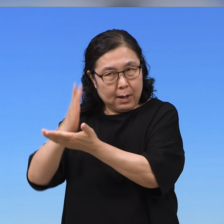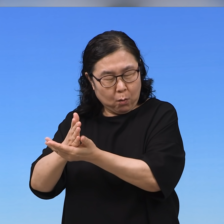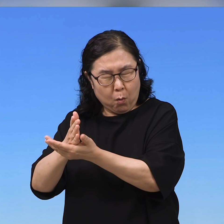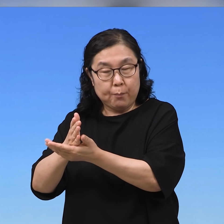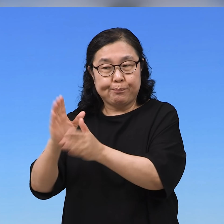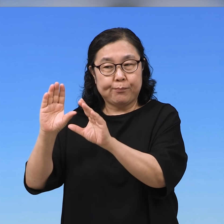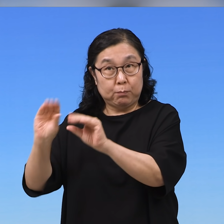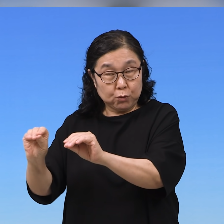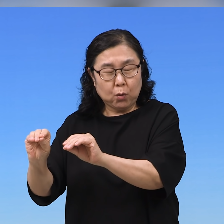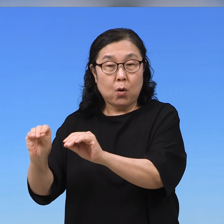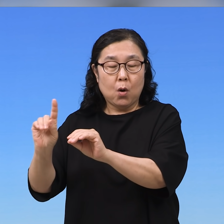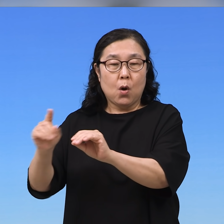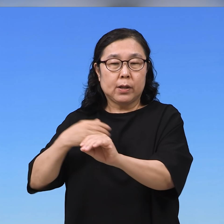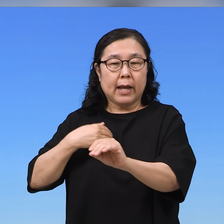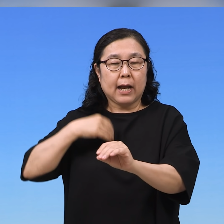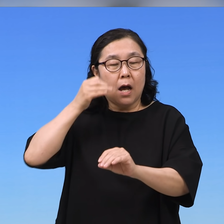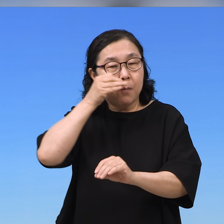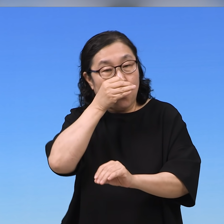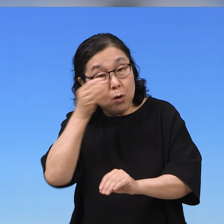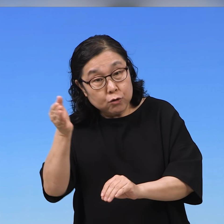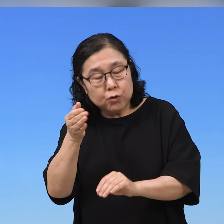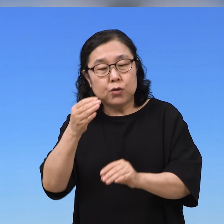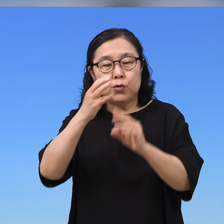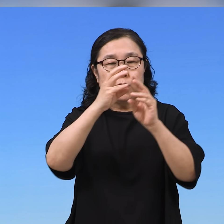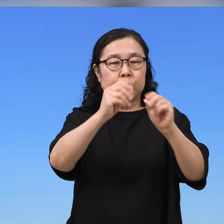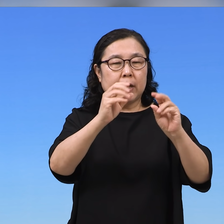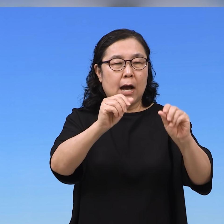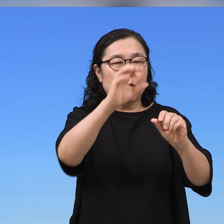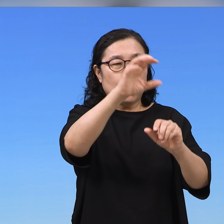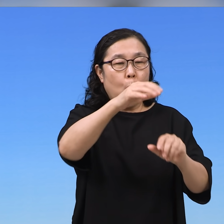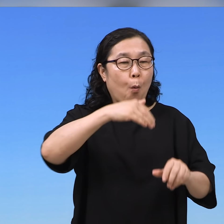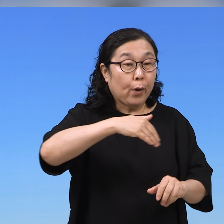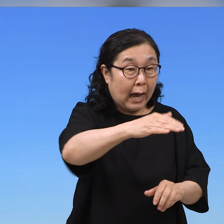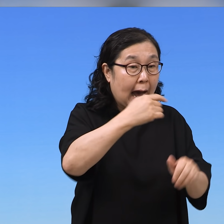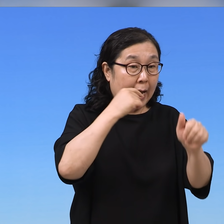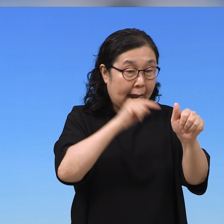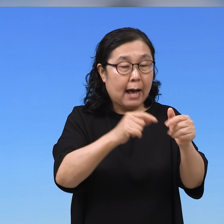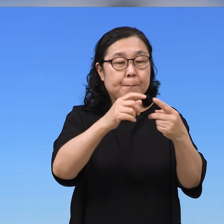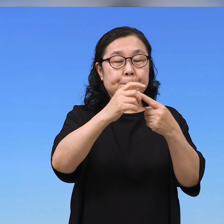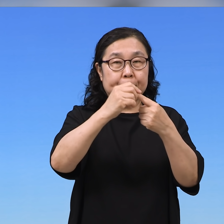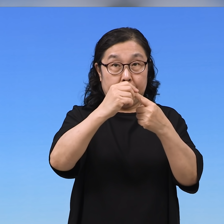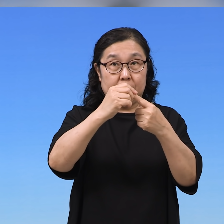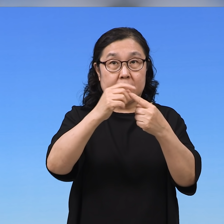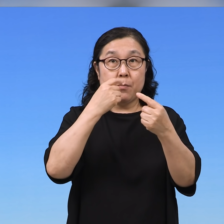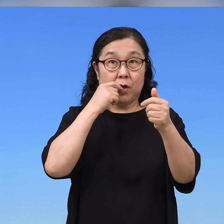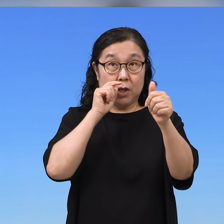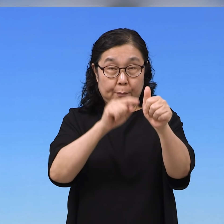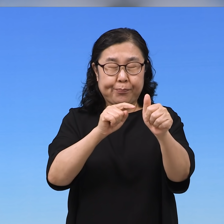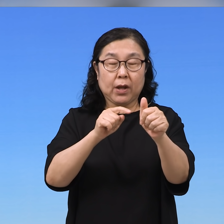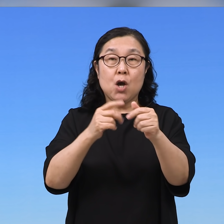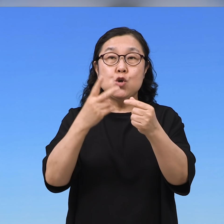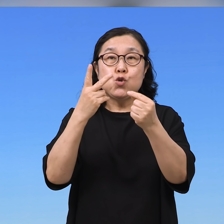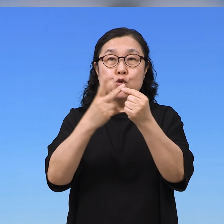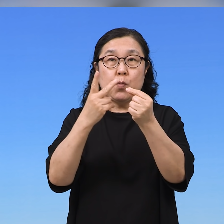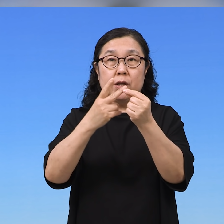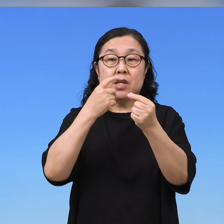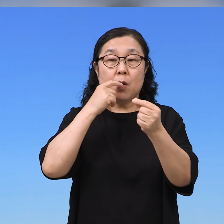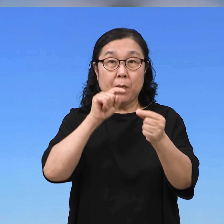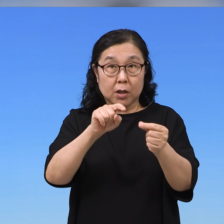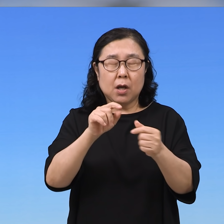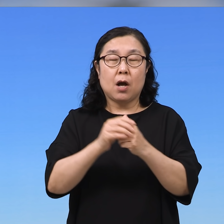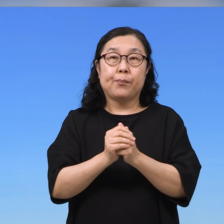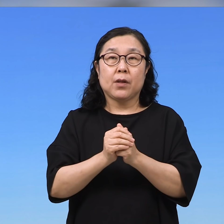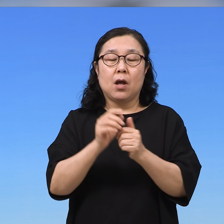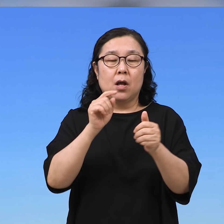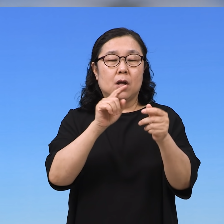낭비하지 말고 내가 보여주는 그 땅으로 가라. 이게 첫 번째 명령이었고요. 그런가 하면 하나님의 두